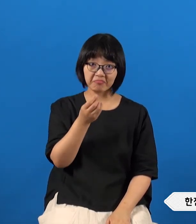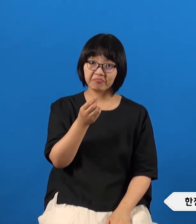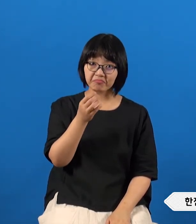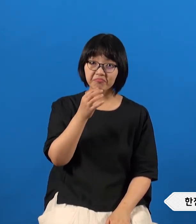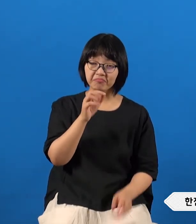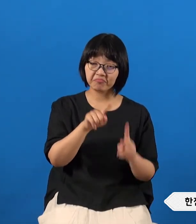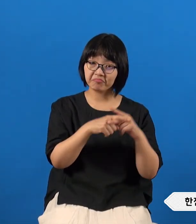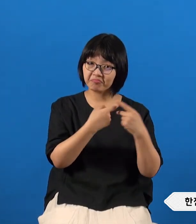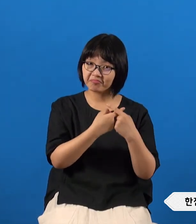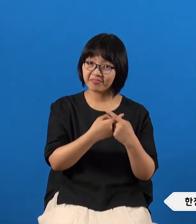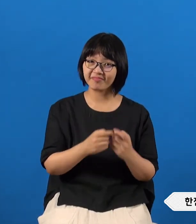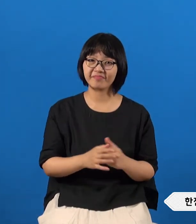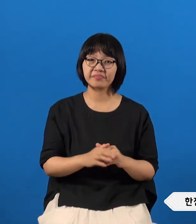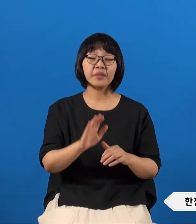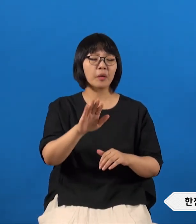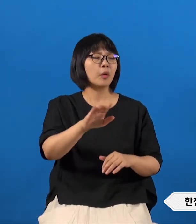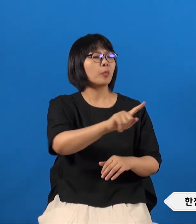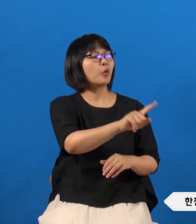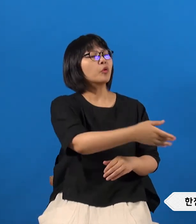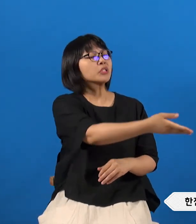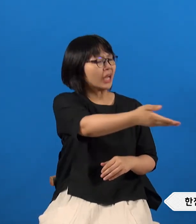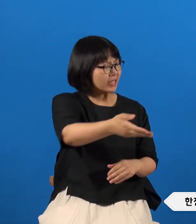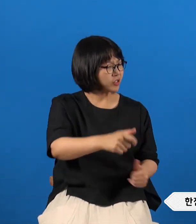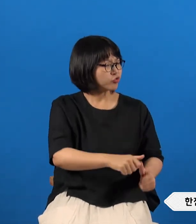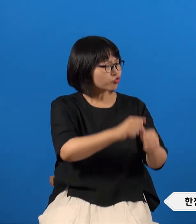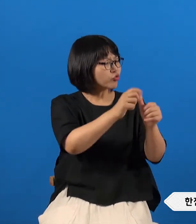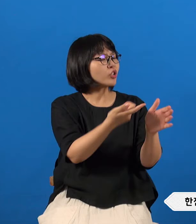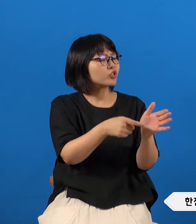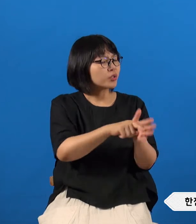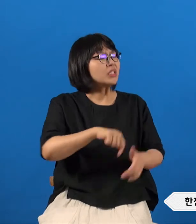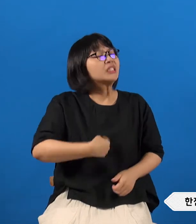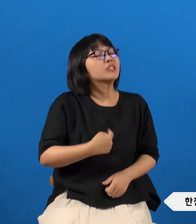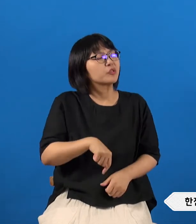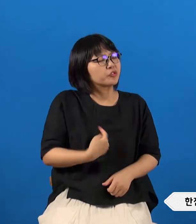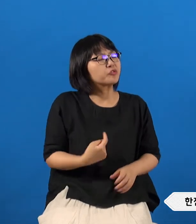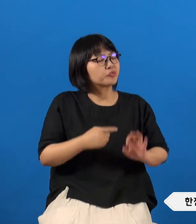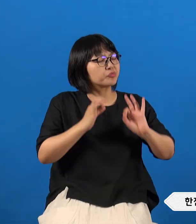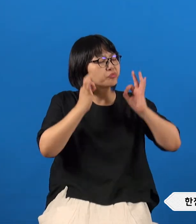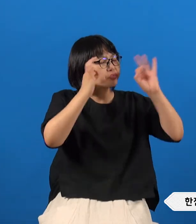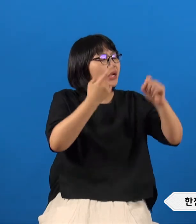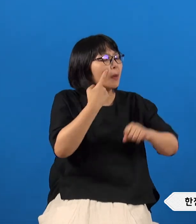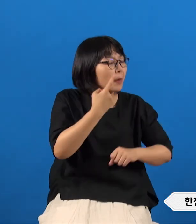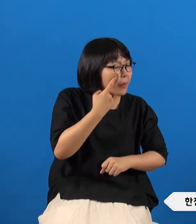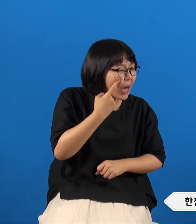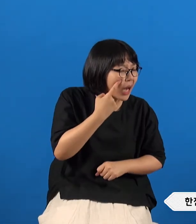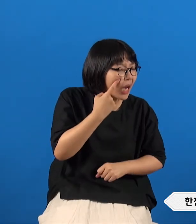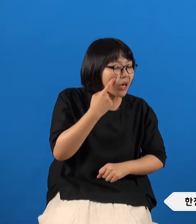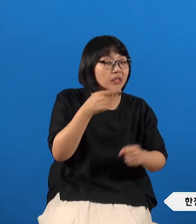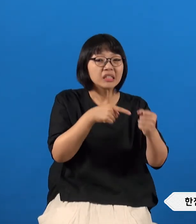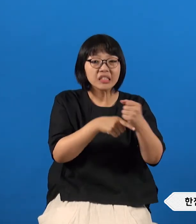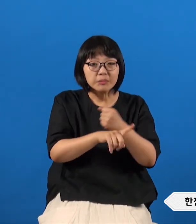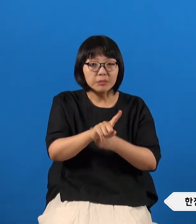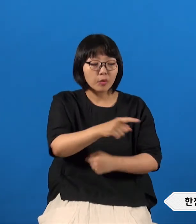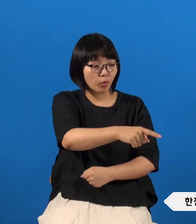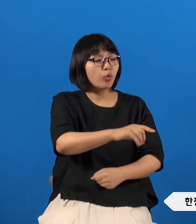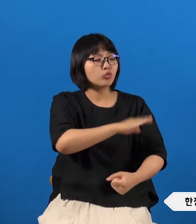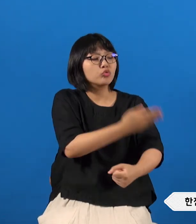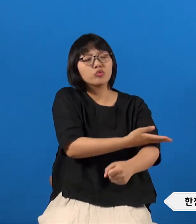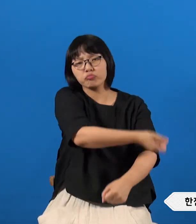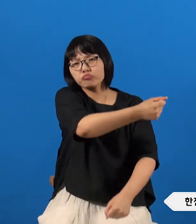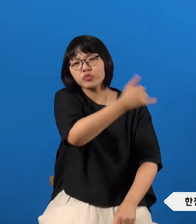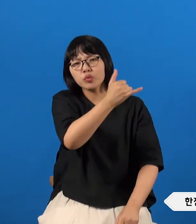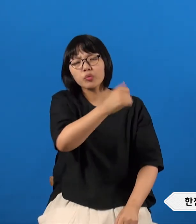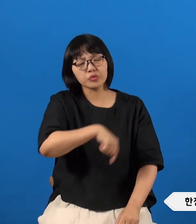당신 자신의 의를 쌓으십시오 하는 말은 당신에게는 그럴 만한 능력이 있습니다 그런 뜻